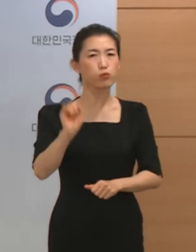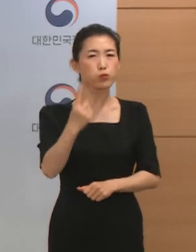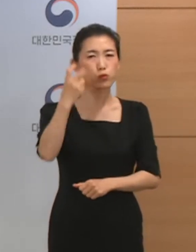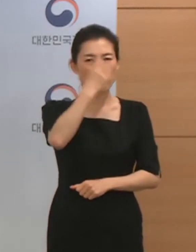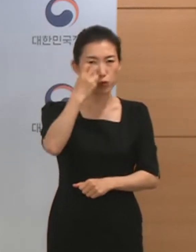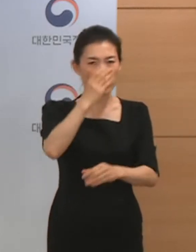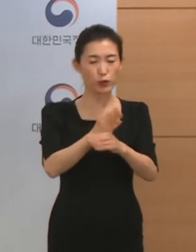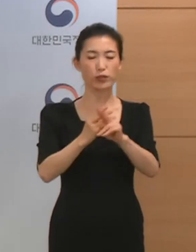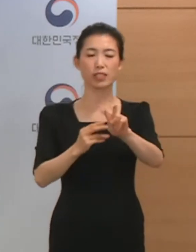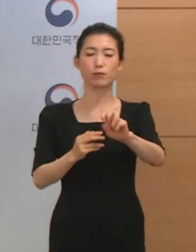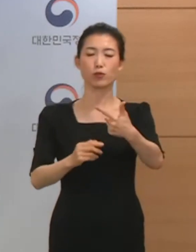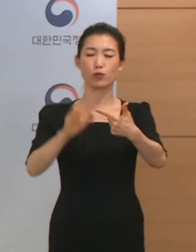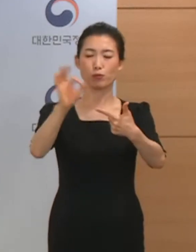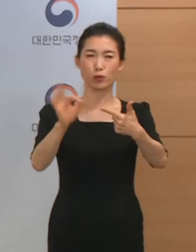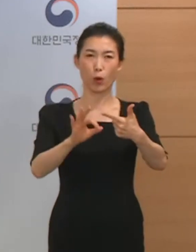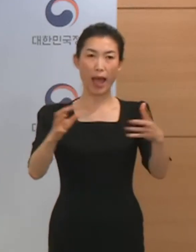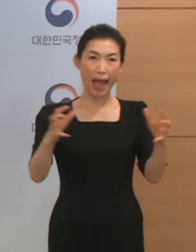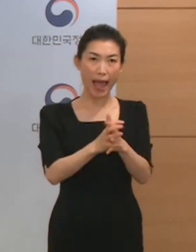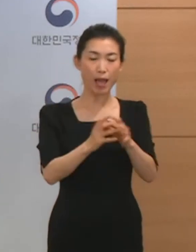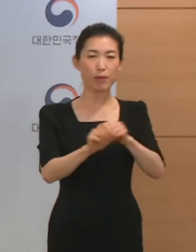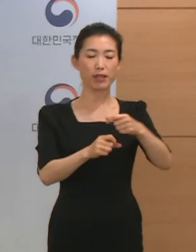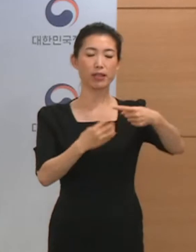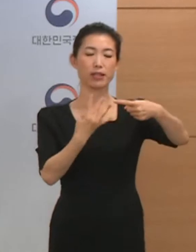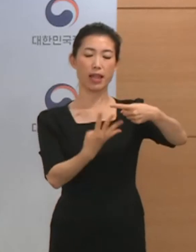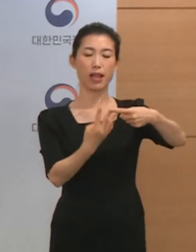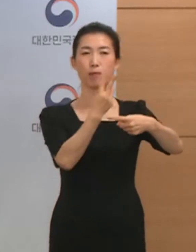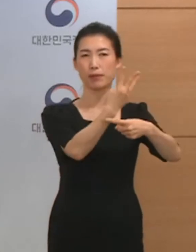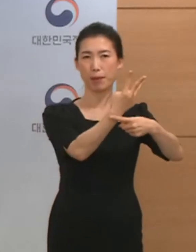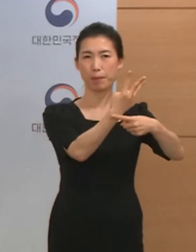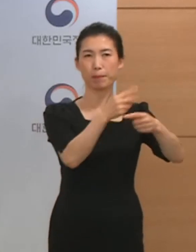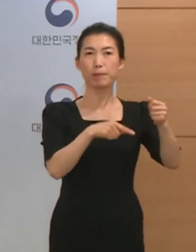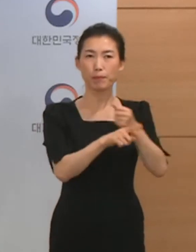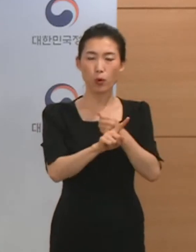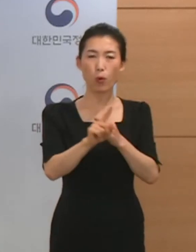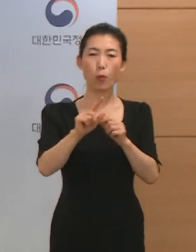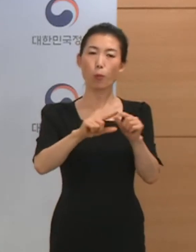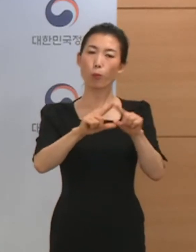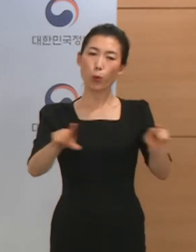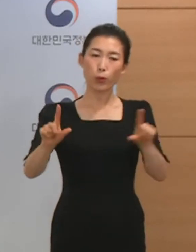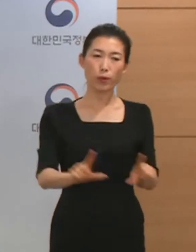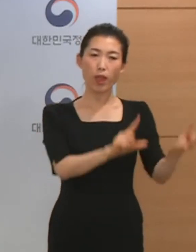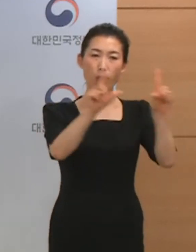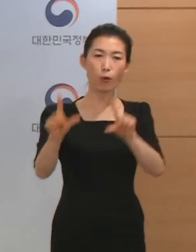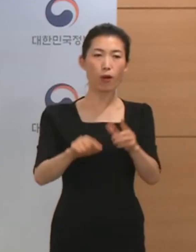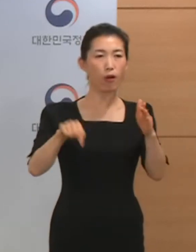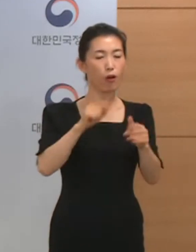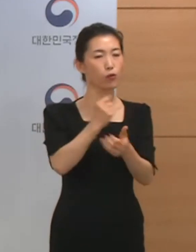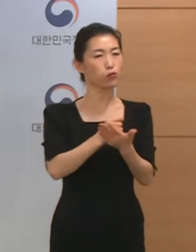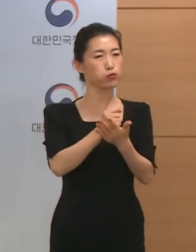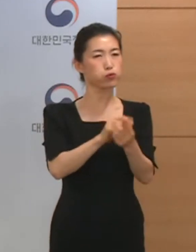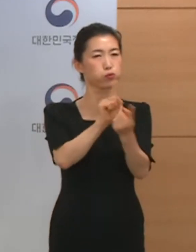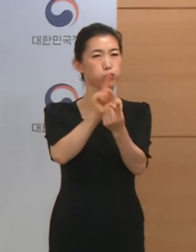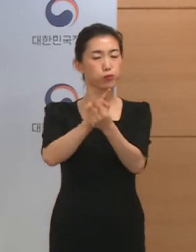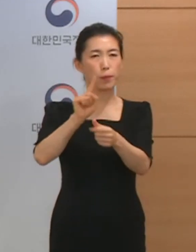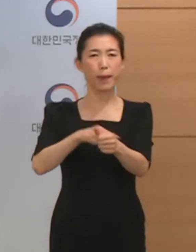29%로 합치면 4분의 3이 일상 속의 우연한 접촉과 만남에 의한